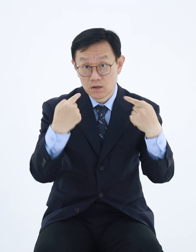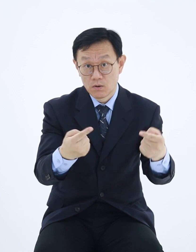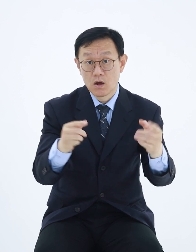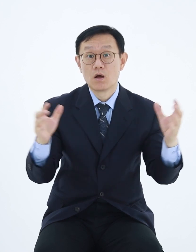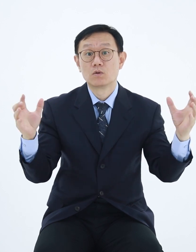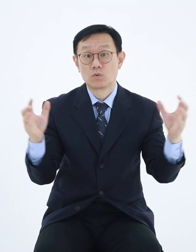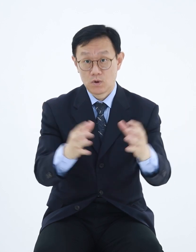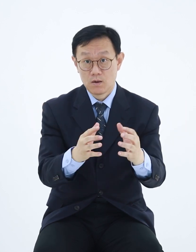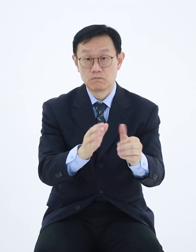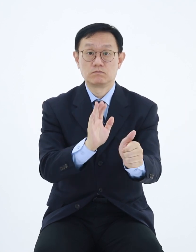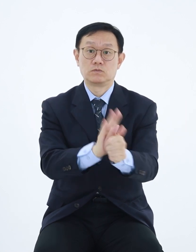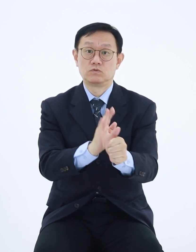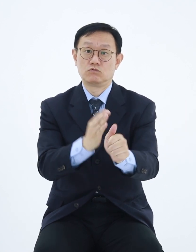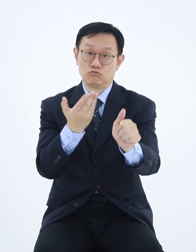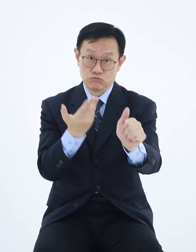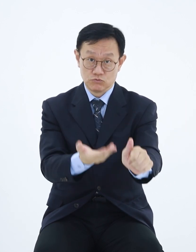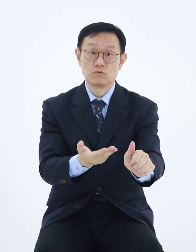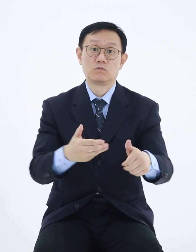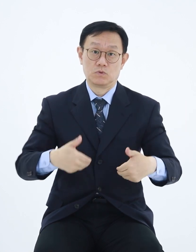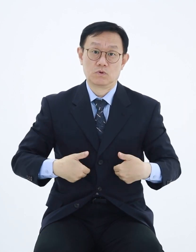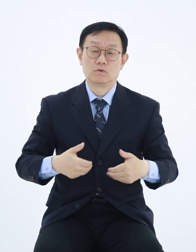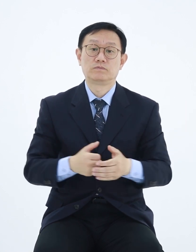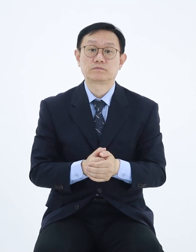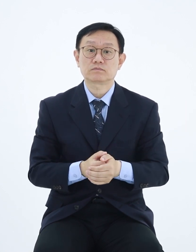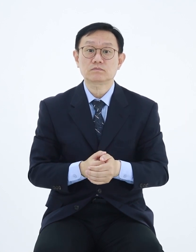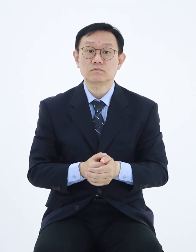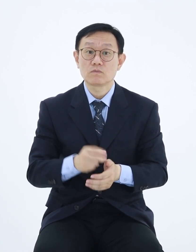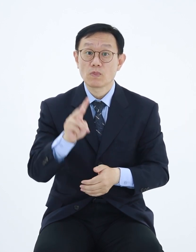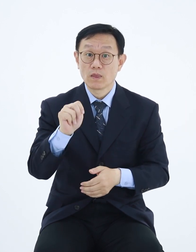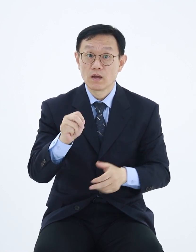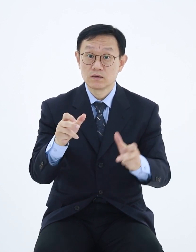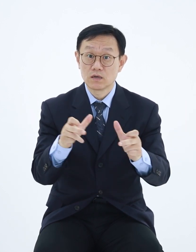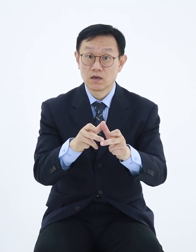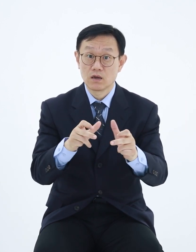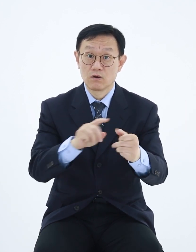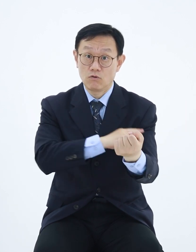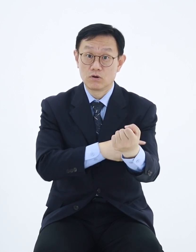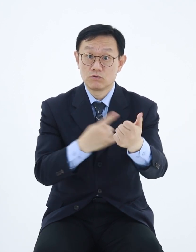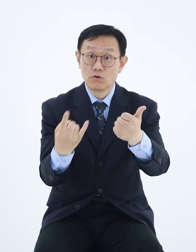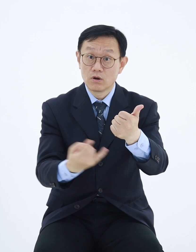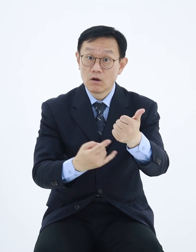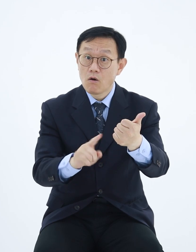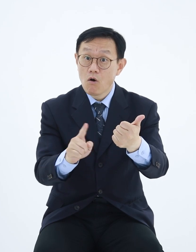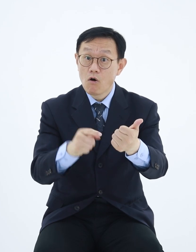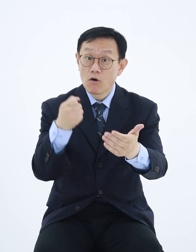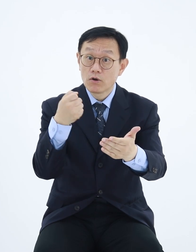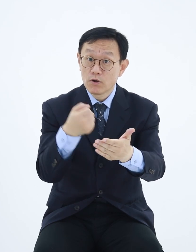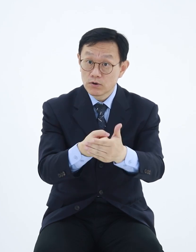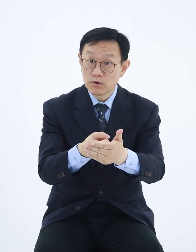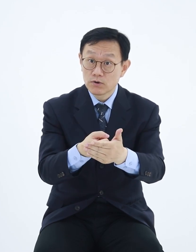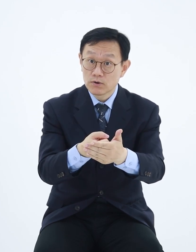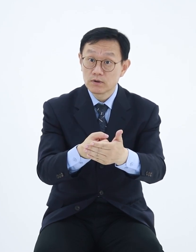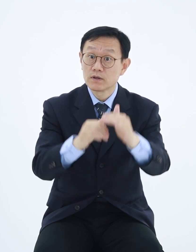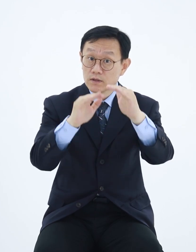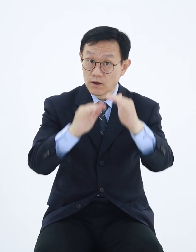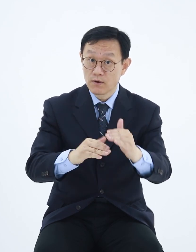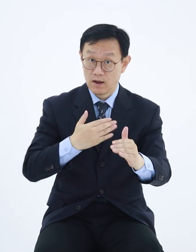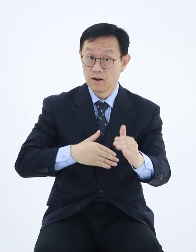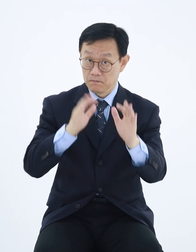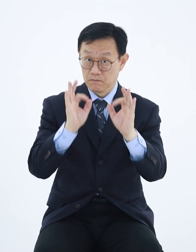수 있도록 지원해야 합니다. 이제 유엔 장애인 권리위원회가 어떤 결정을 내렸는지 알아보겠습니다. 과연